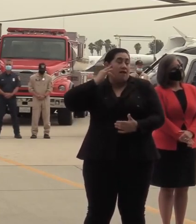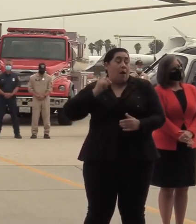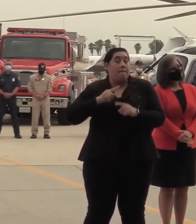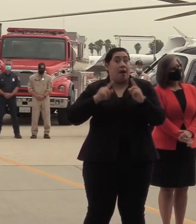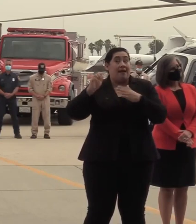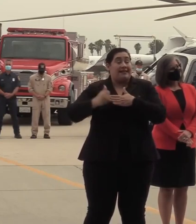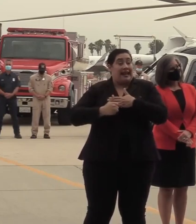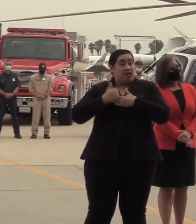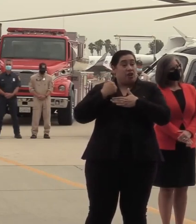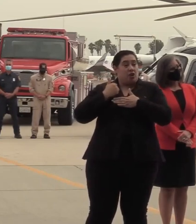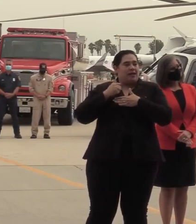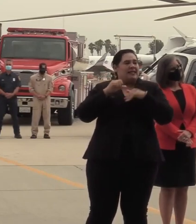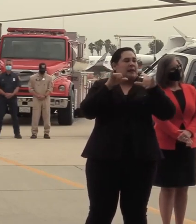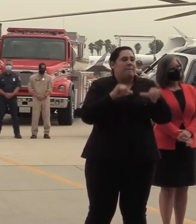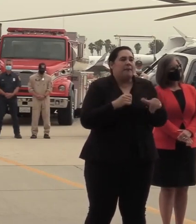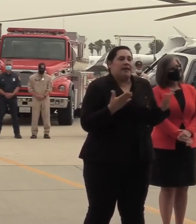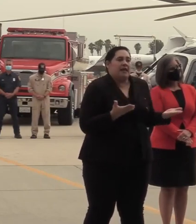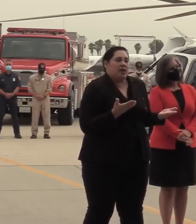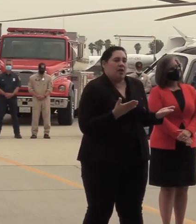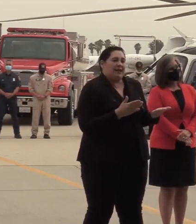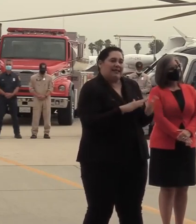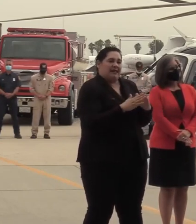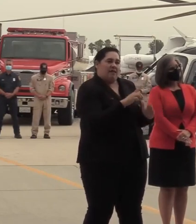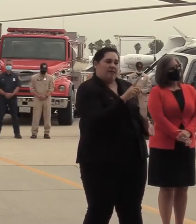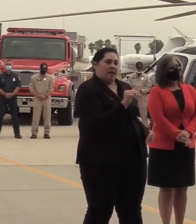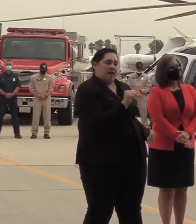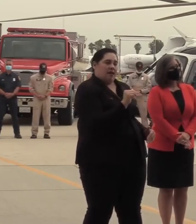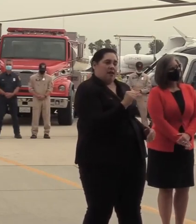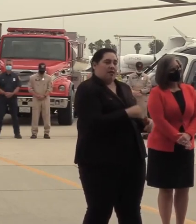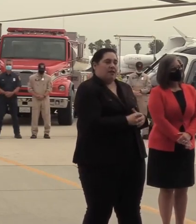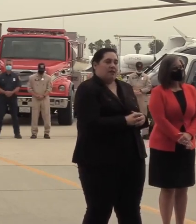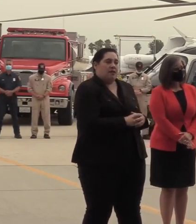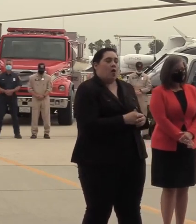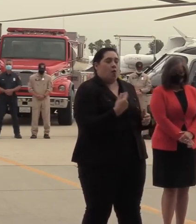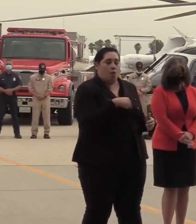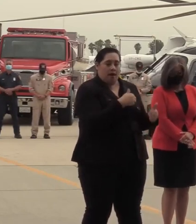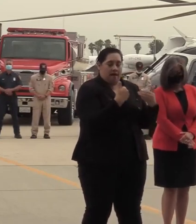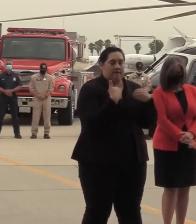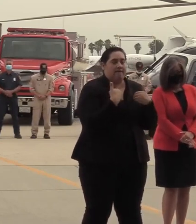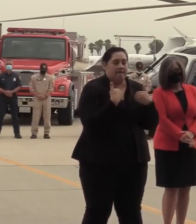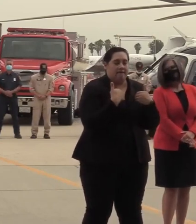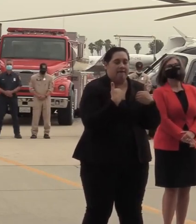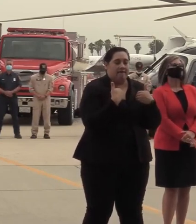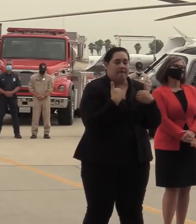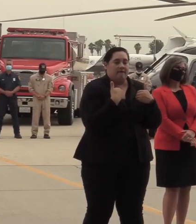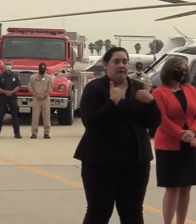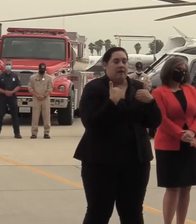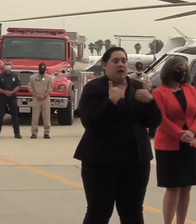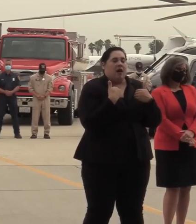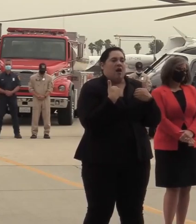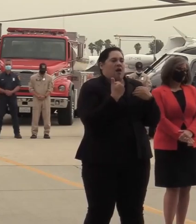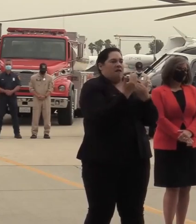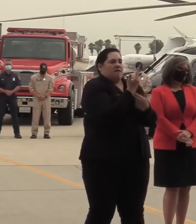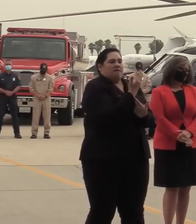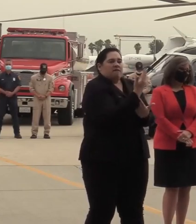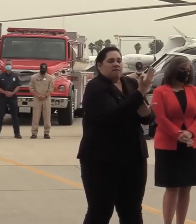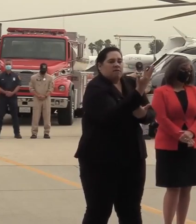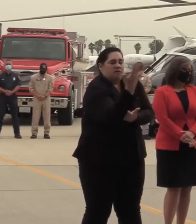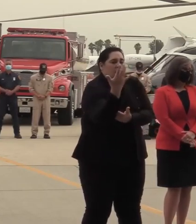amenaza es el mismo aquí, en Los Ángeles. Tenemos bosques aquí, tenemos